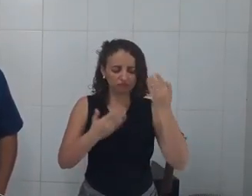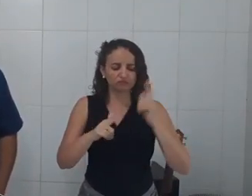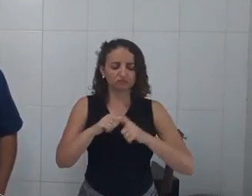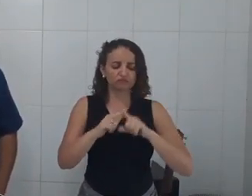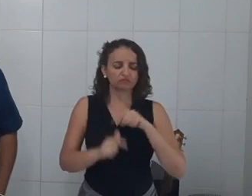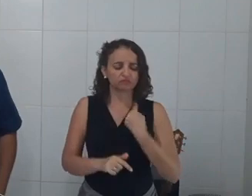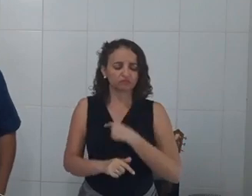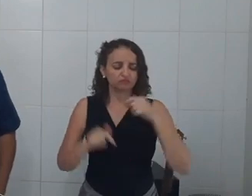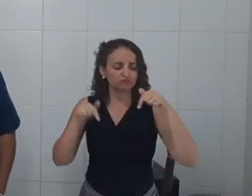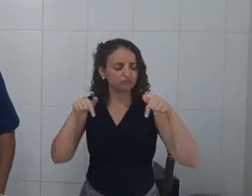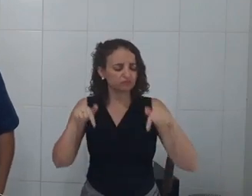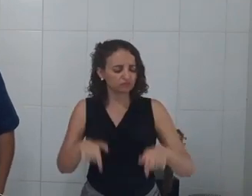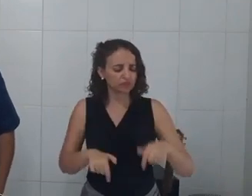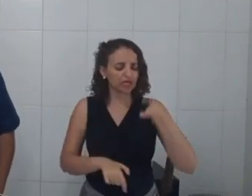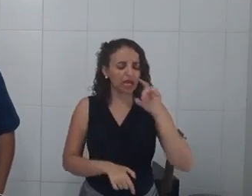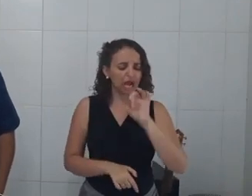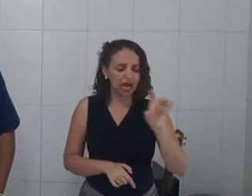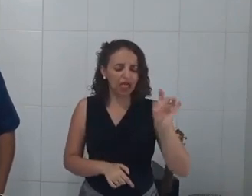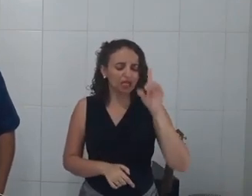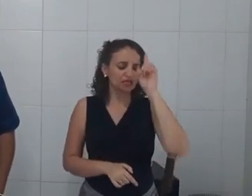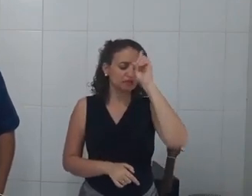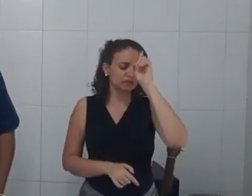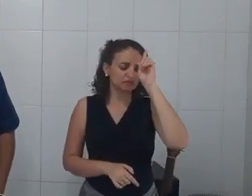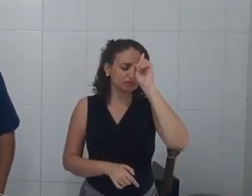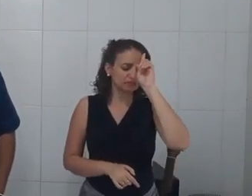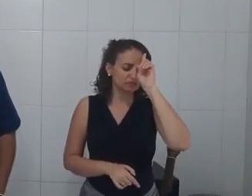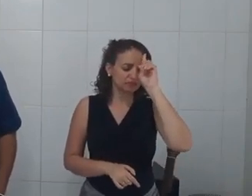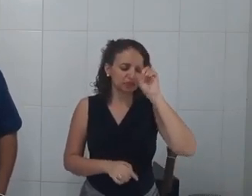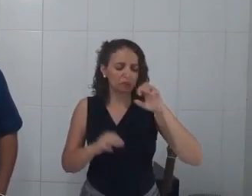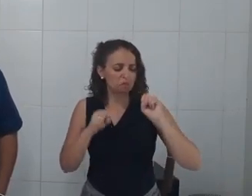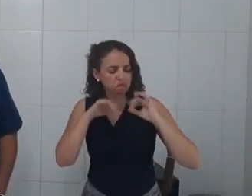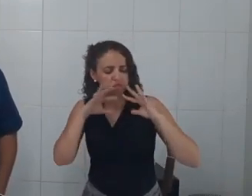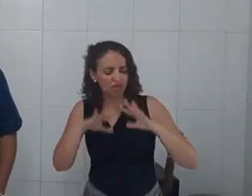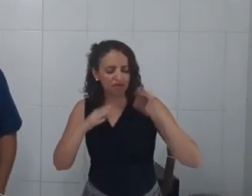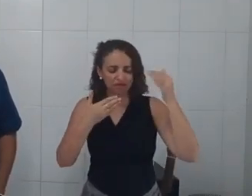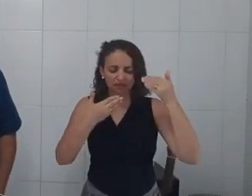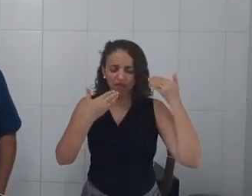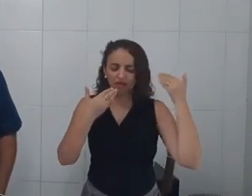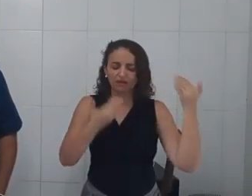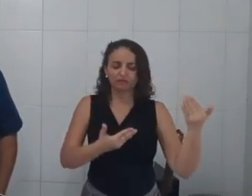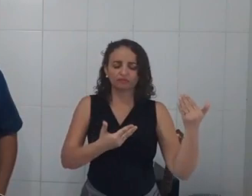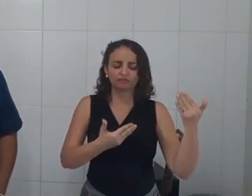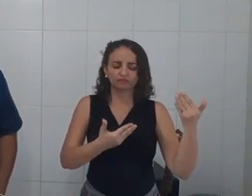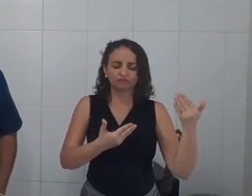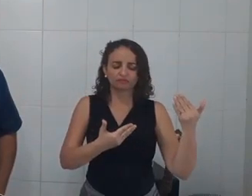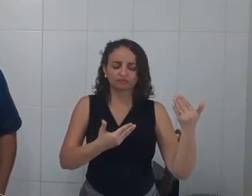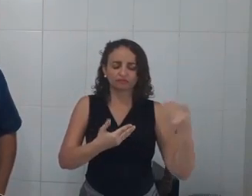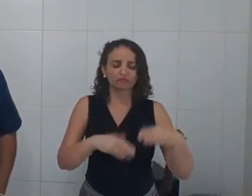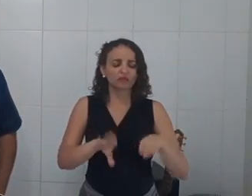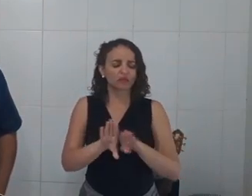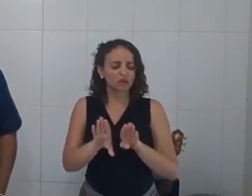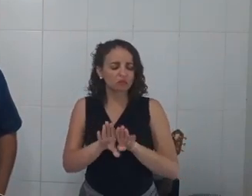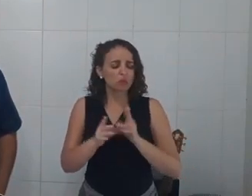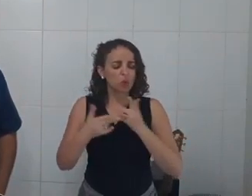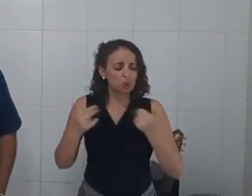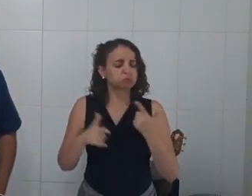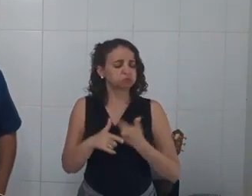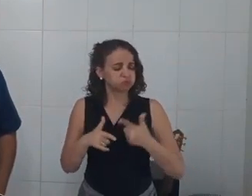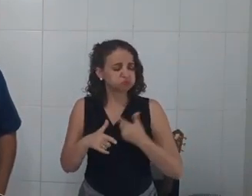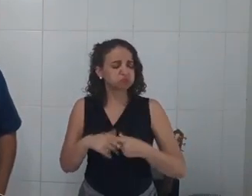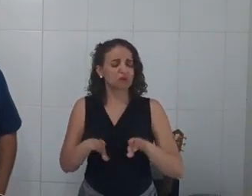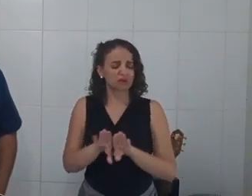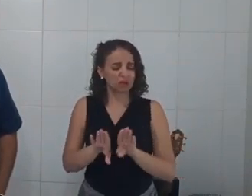por cada dia, por cada bênção recebida. Amém. Também, Senhor, agradecemos pelo que nos ocorre, pela tribulação por